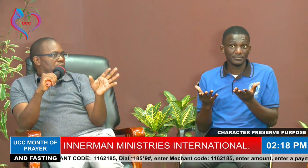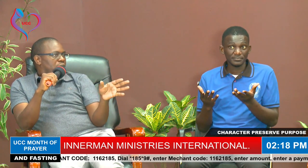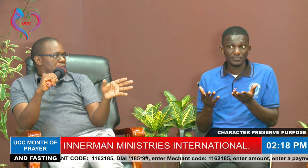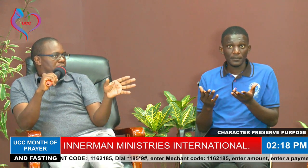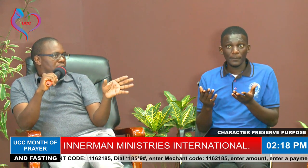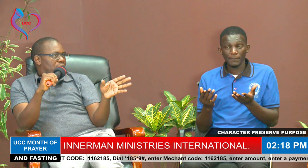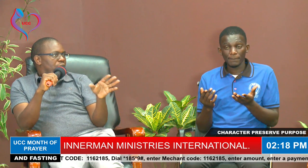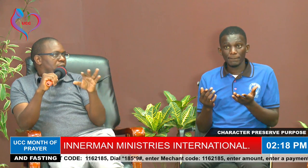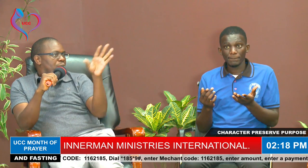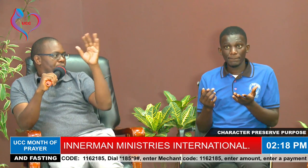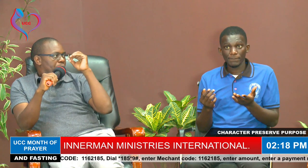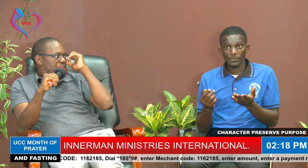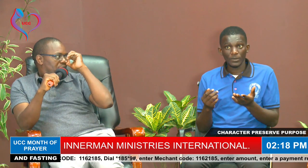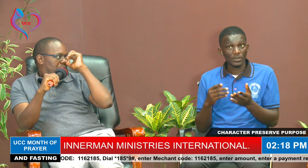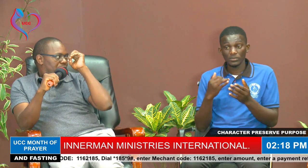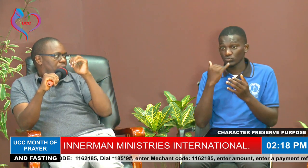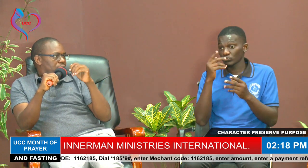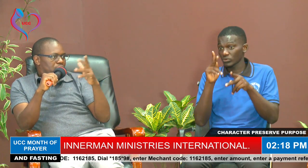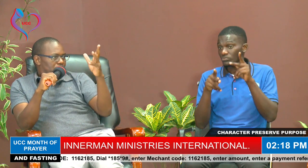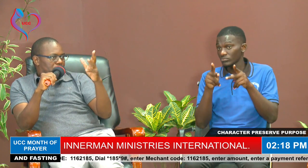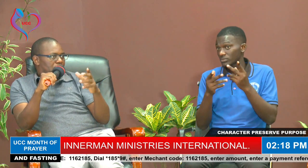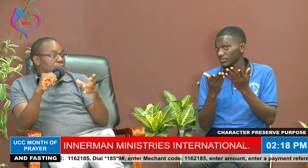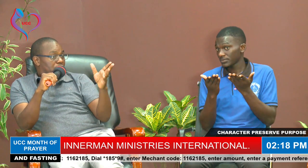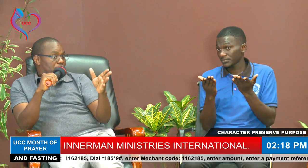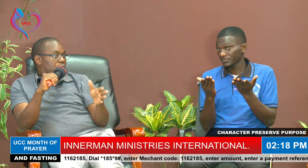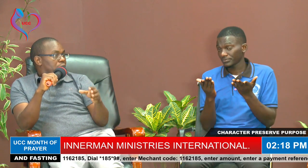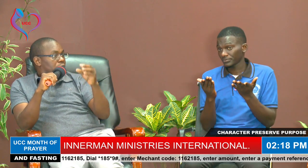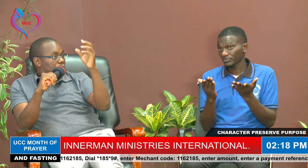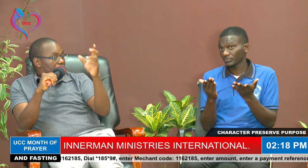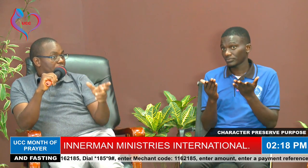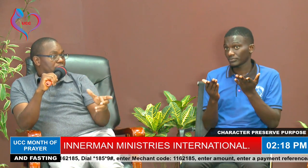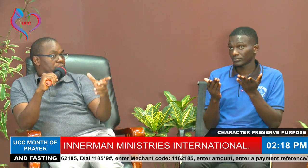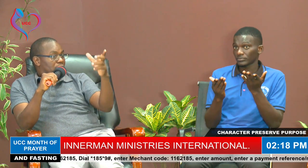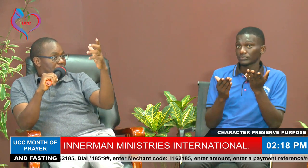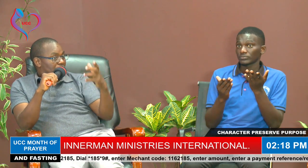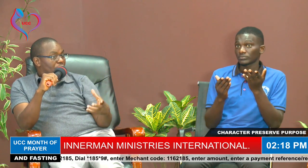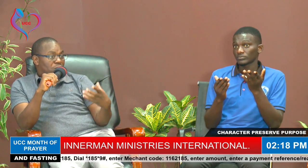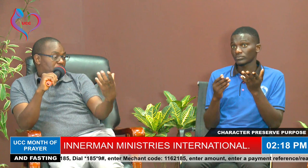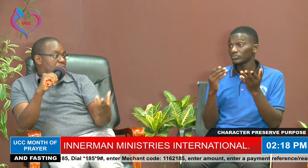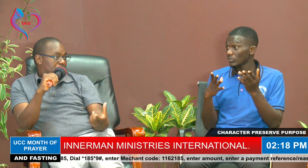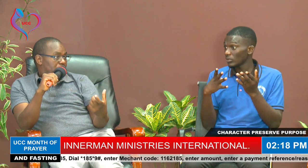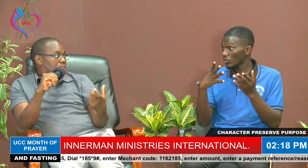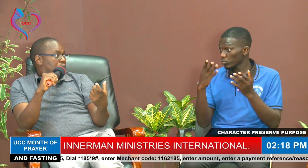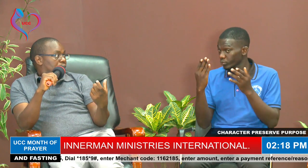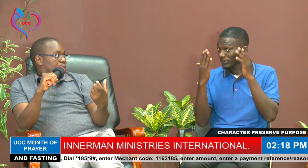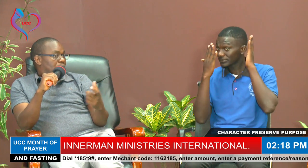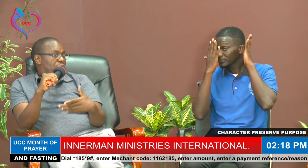Tuwe na joli gajia. And I always tell people about that whenever I tell them, msumba yang, nagenda was stranded. It was